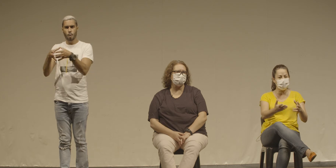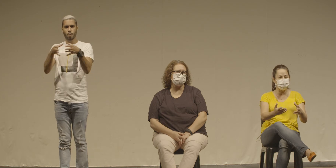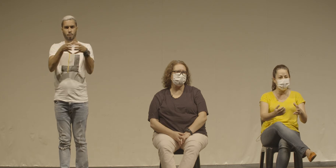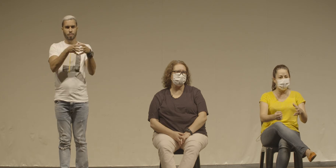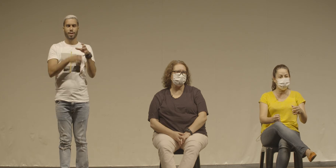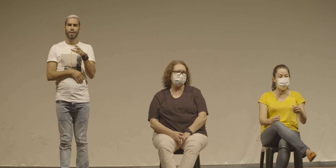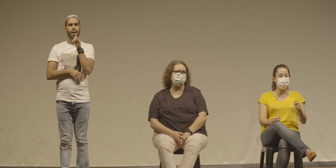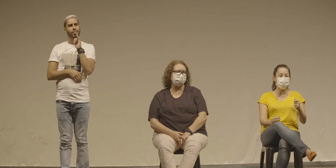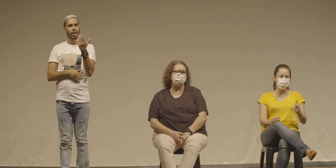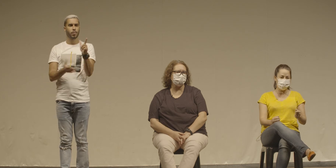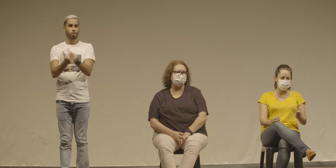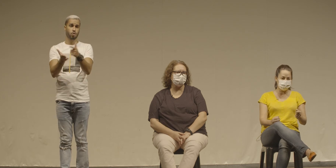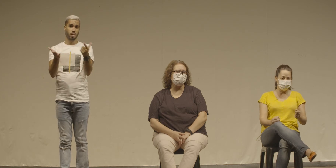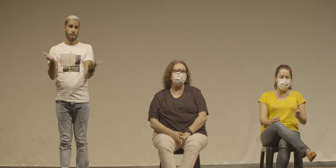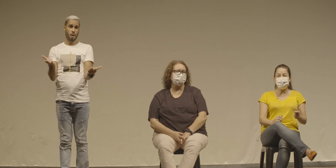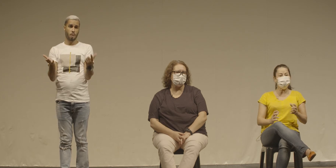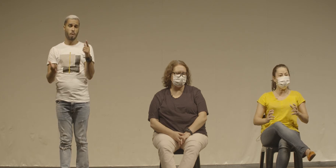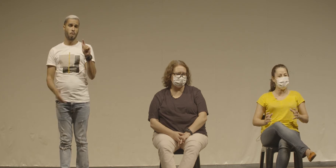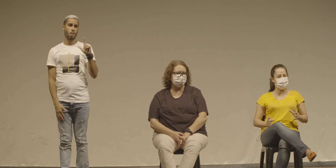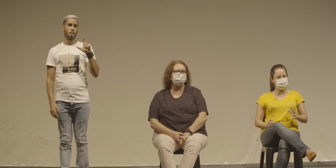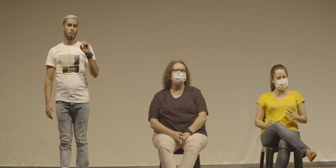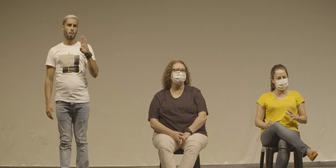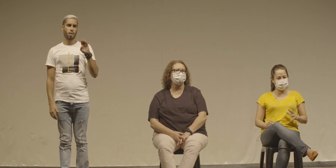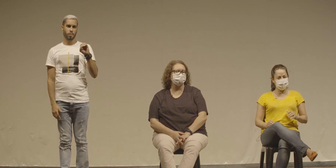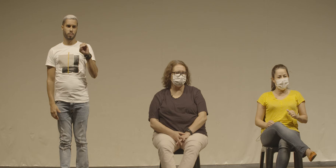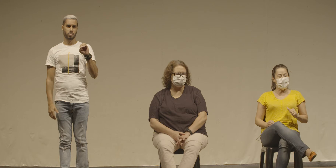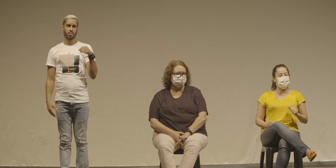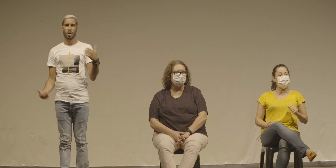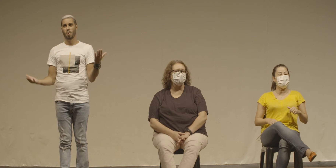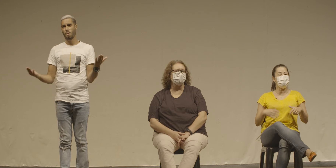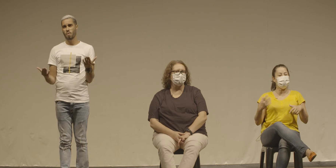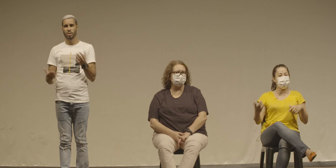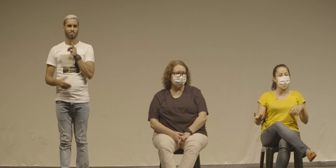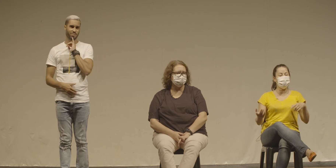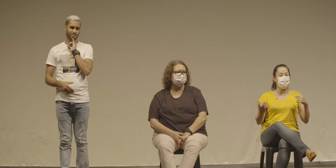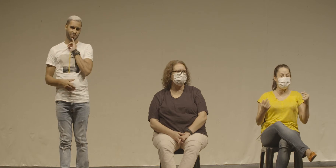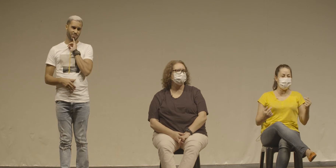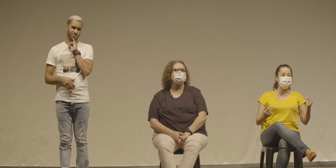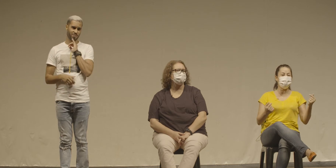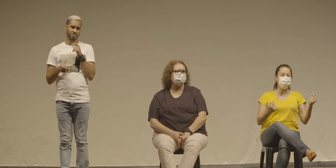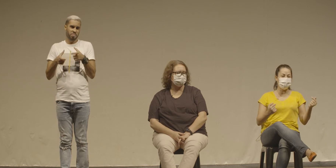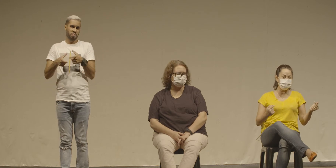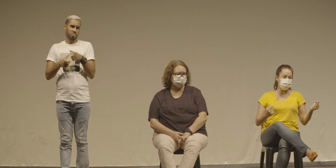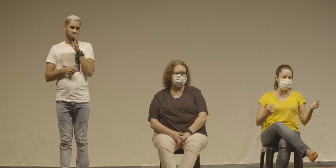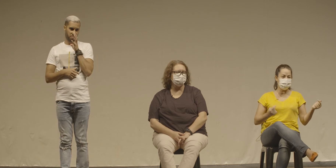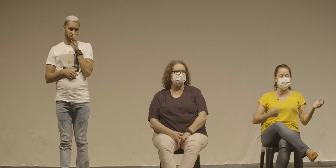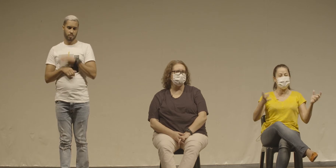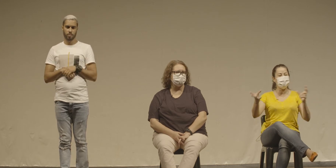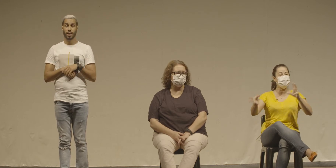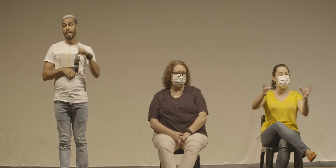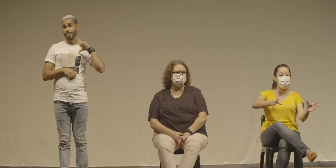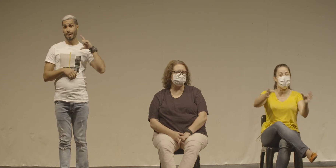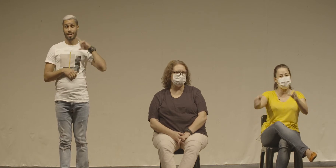no Jornal Globo, mas hoje quase ninguém mais vê. Não vê. Aí tem anúncio no Instagram e tem anúncio no Facebook, mas